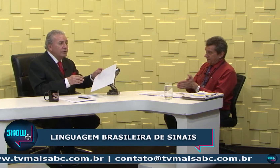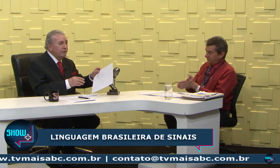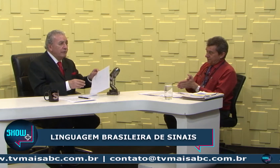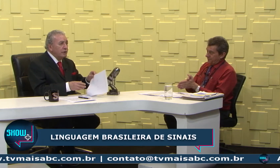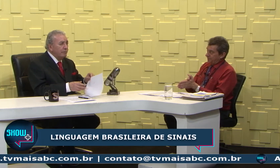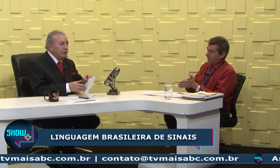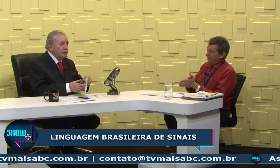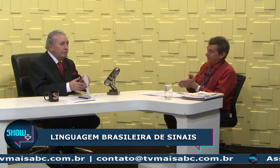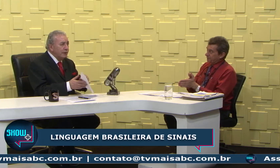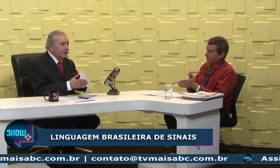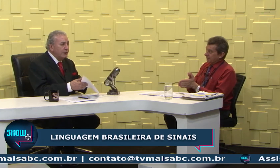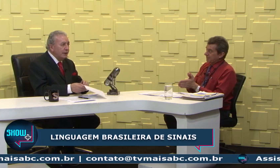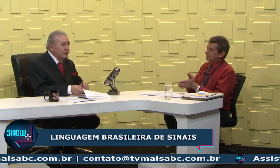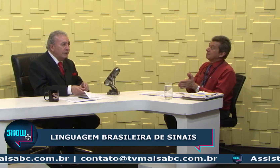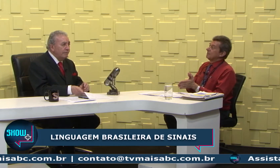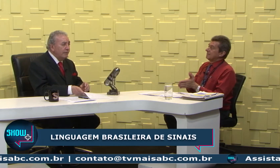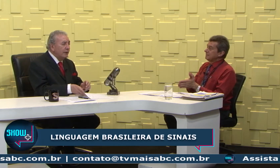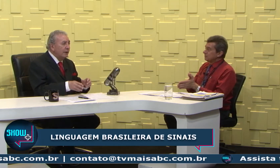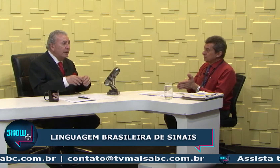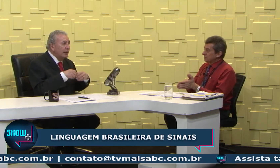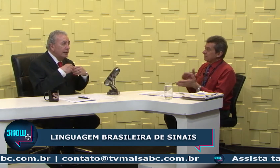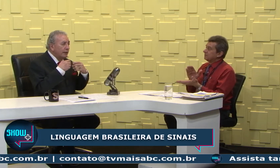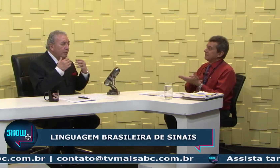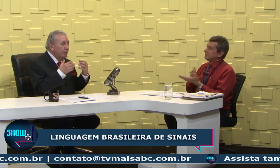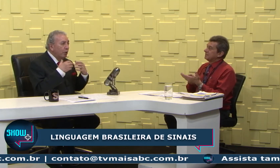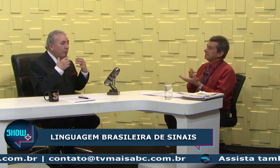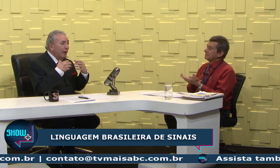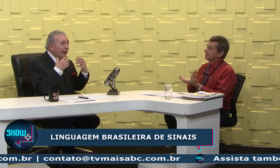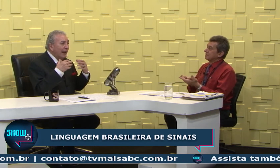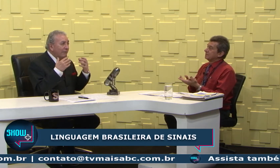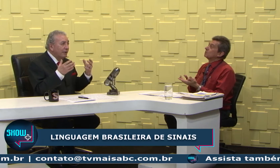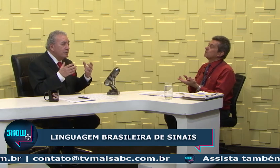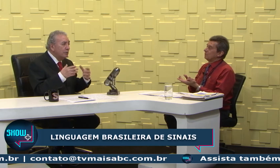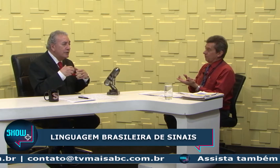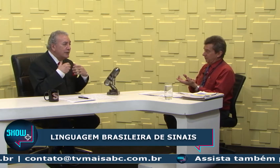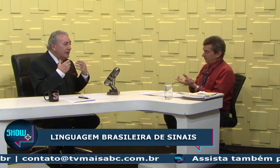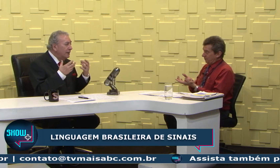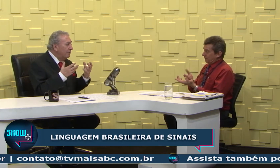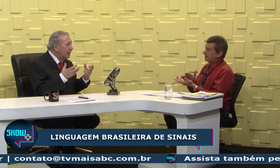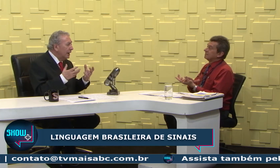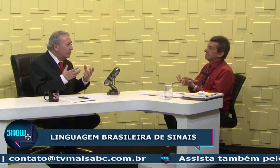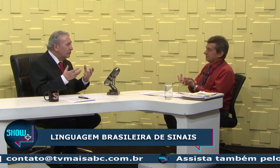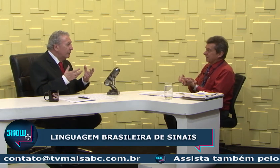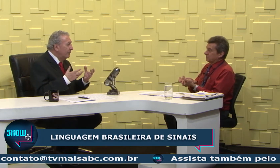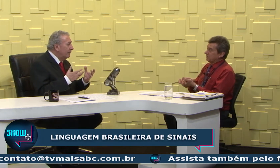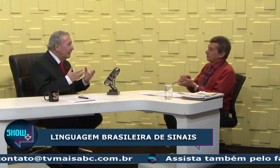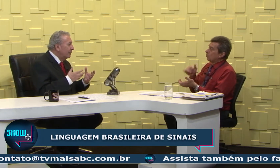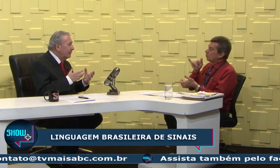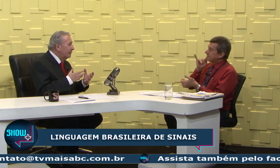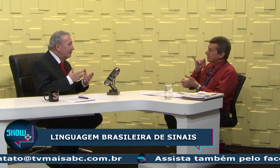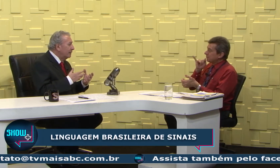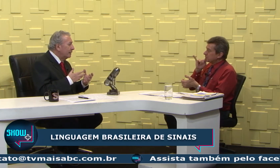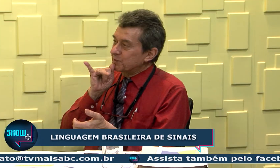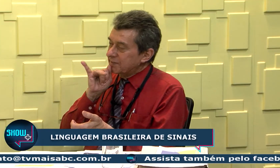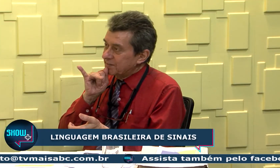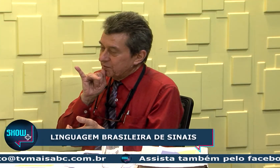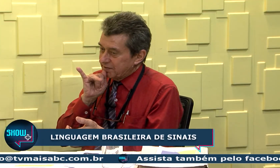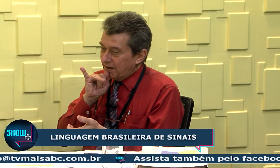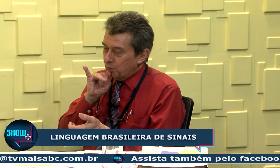tivemos na porta do presidente e por palavras por significado exato então um exemplo desta o